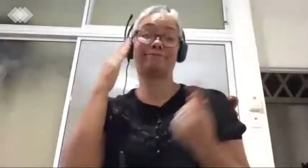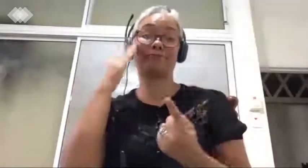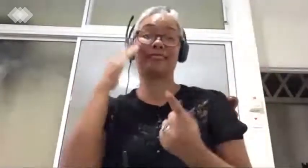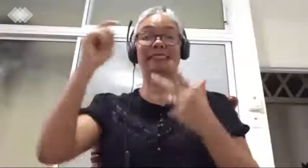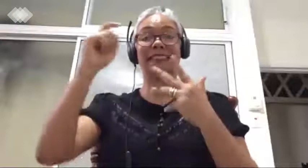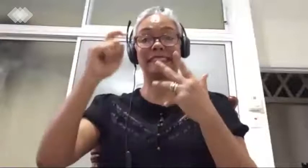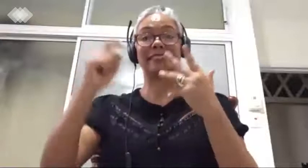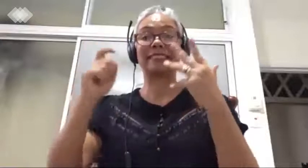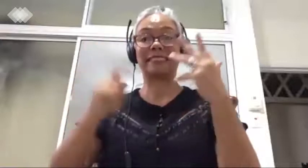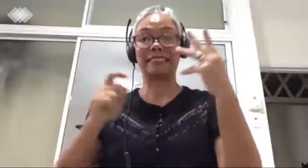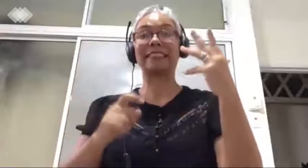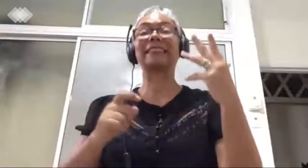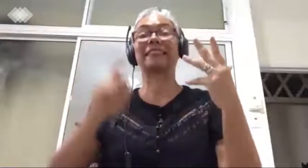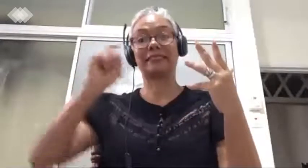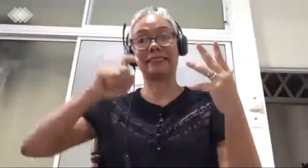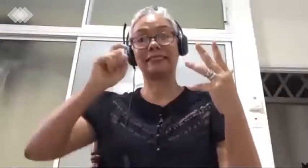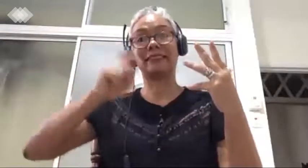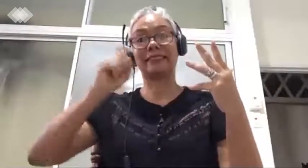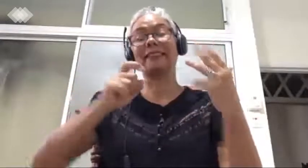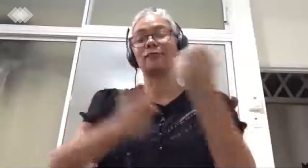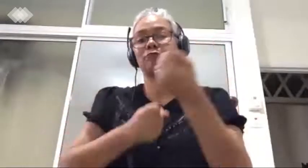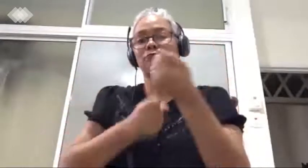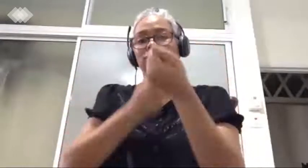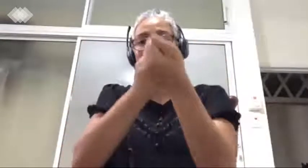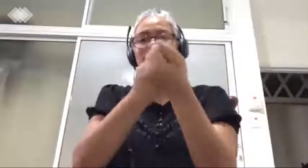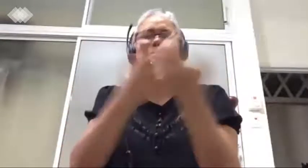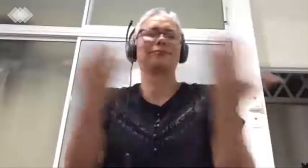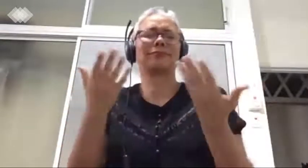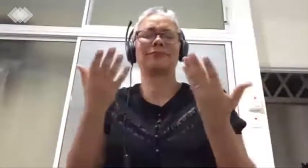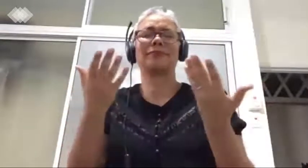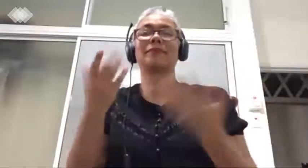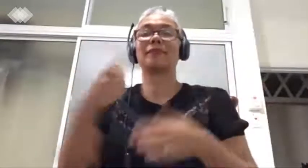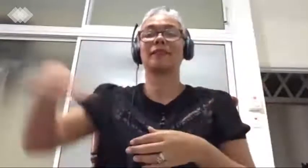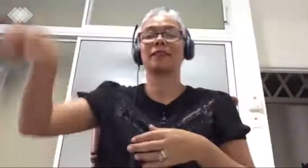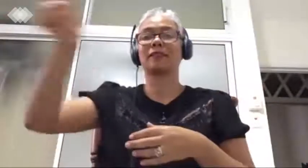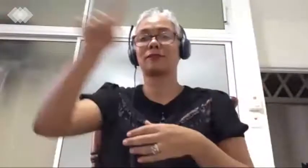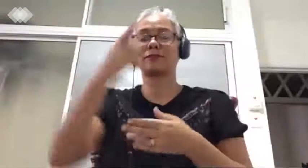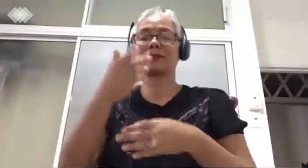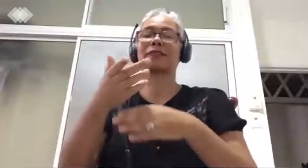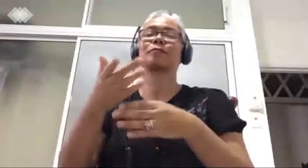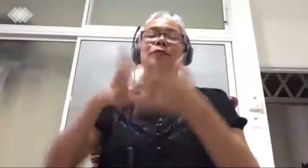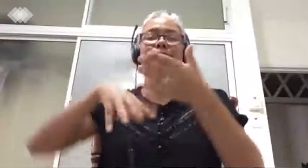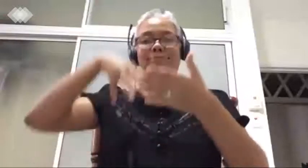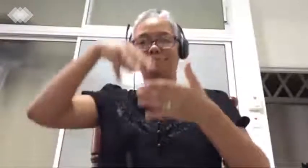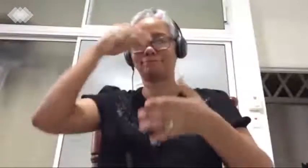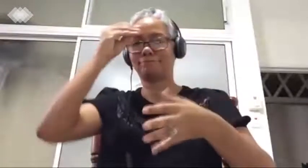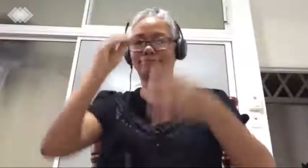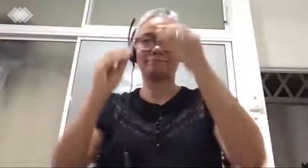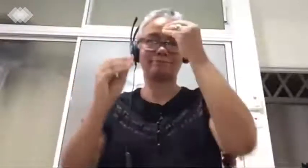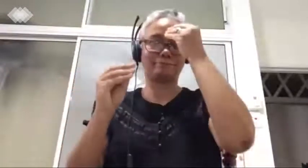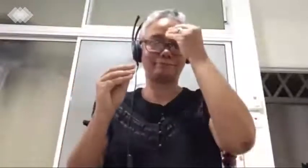estamos abriendo estos canales formativos que nos permitan luego, y ya Sonia y el equipo le